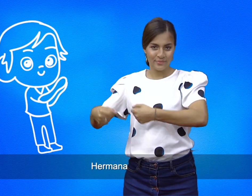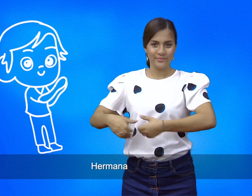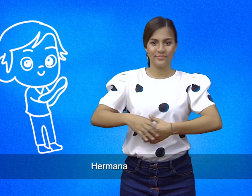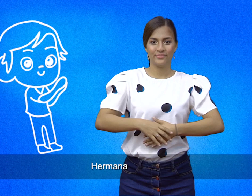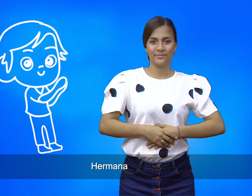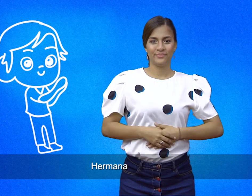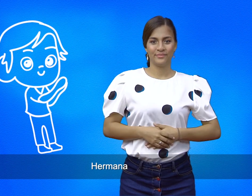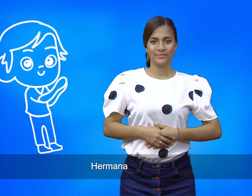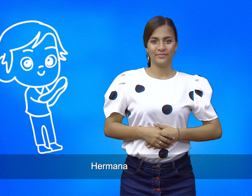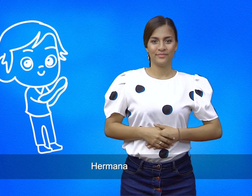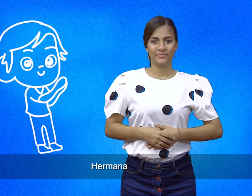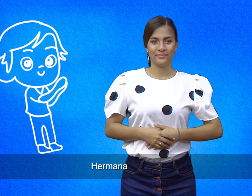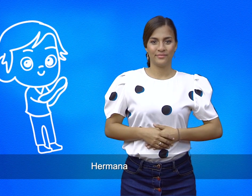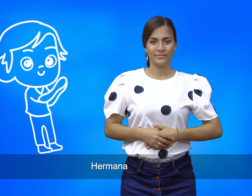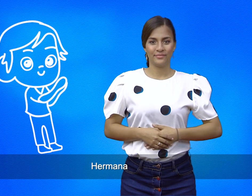Hermana.